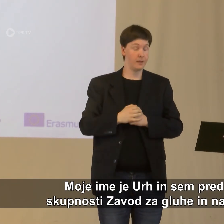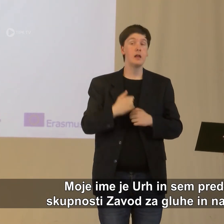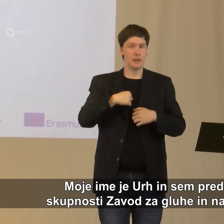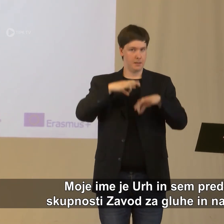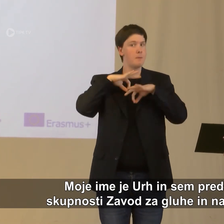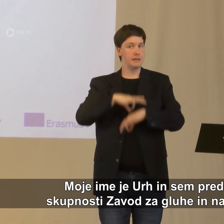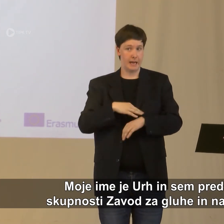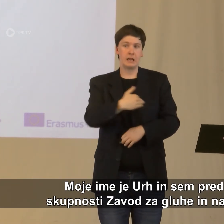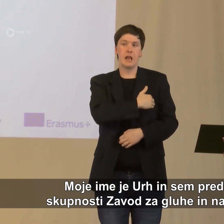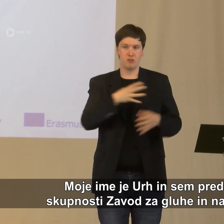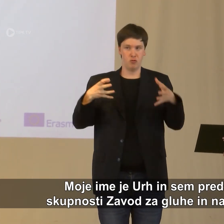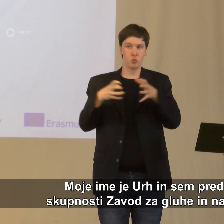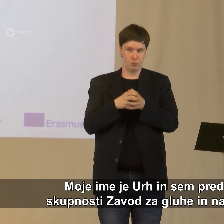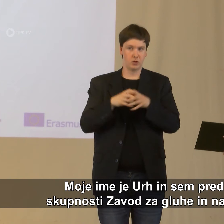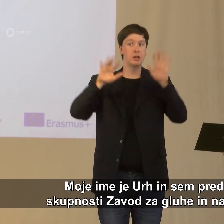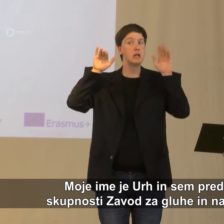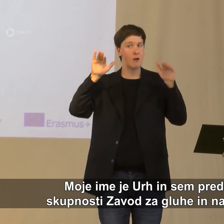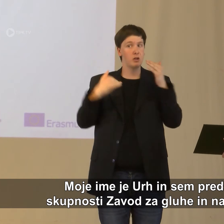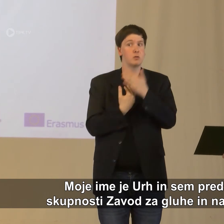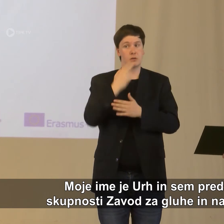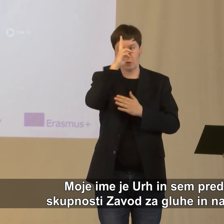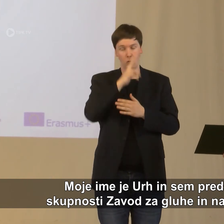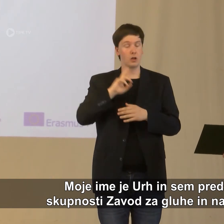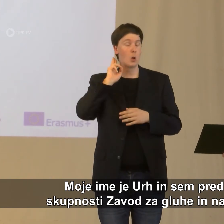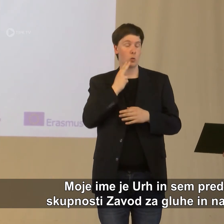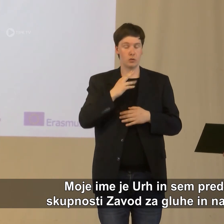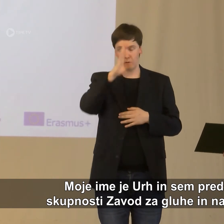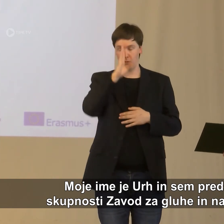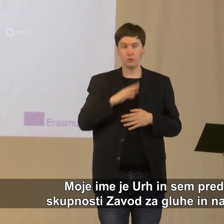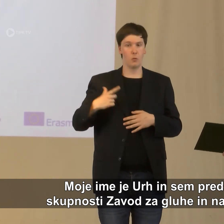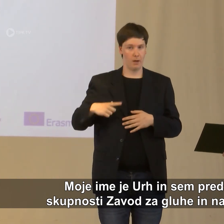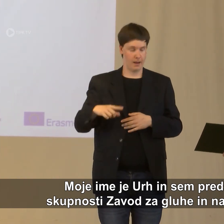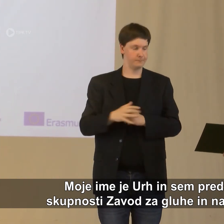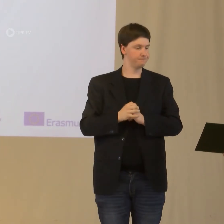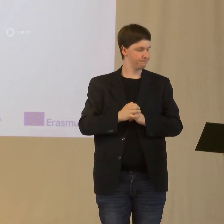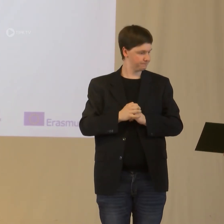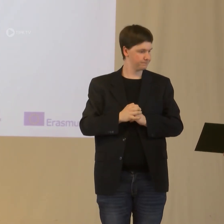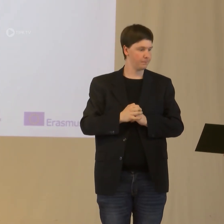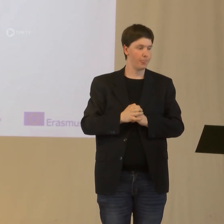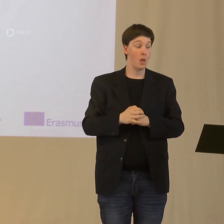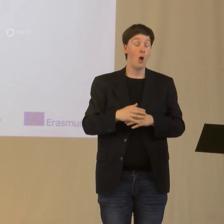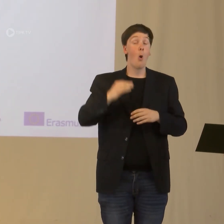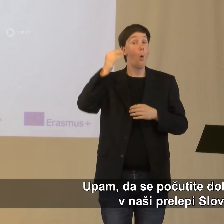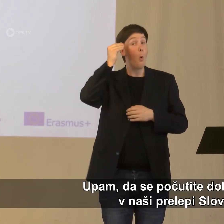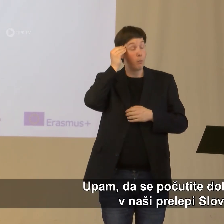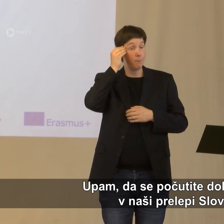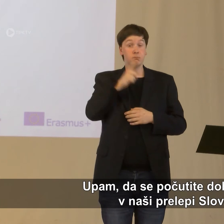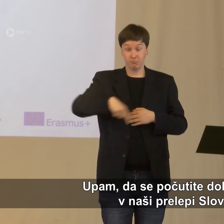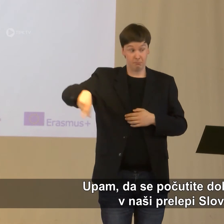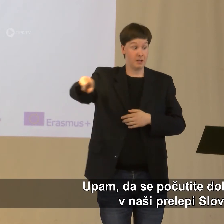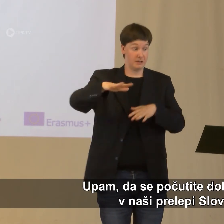Moje ime je Ur in sem predsednik dijaške skupnosti Zavoda za gluhe in naglušne Ljubljana.